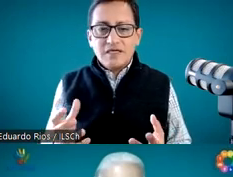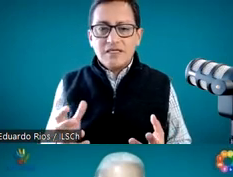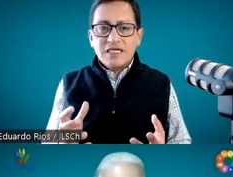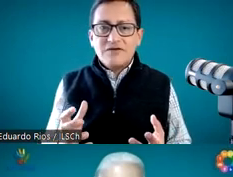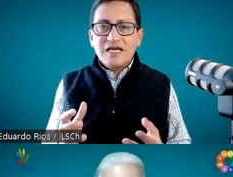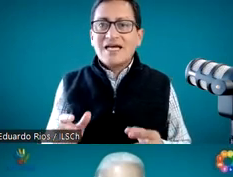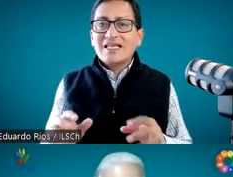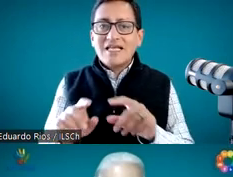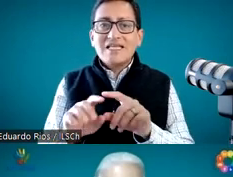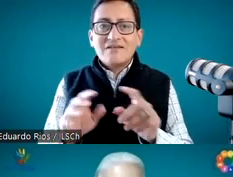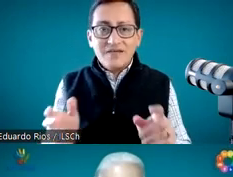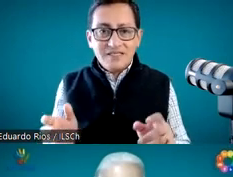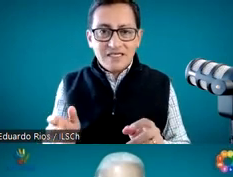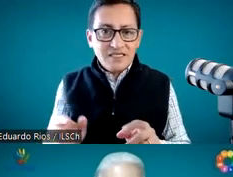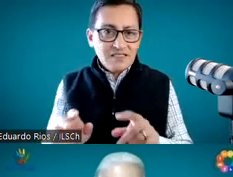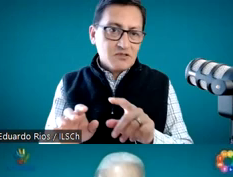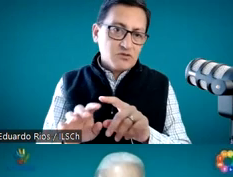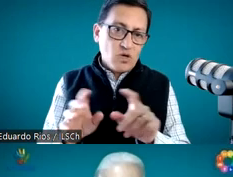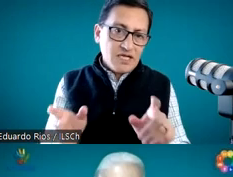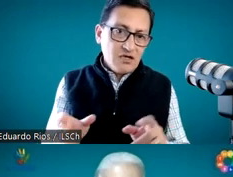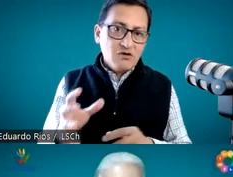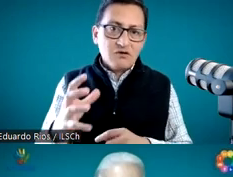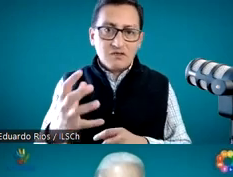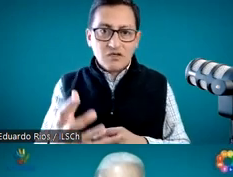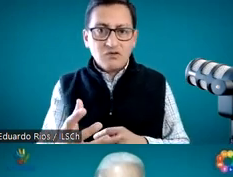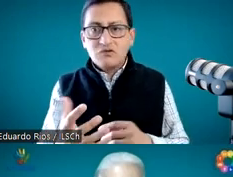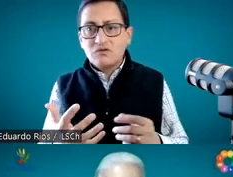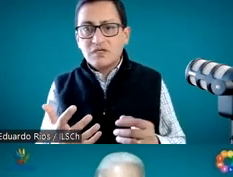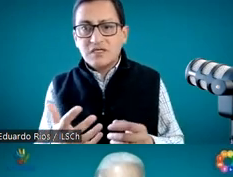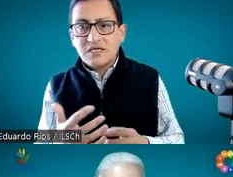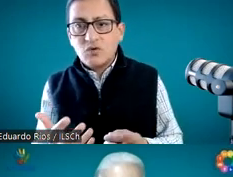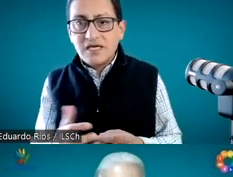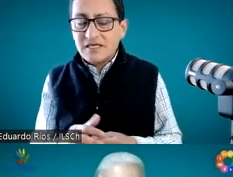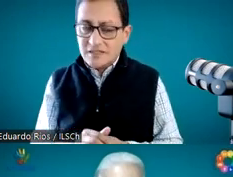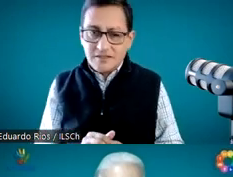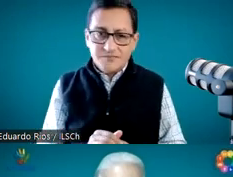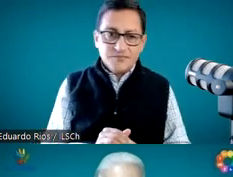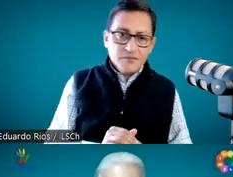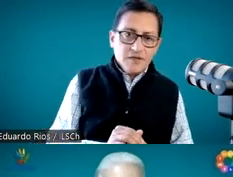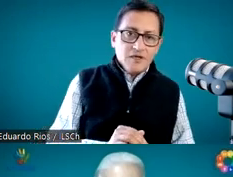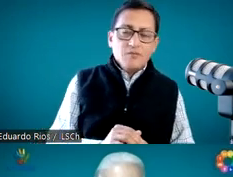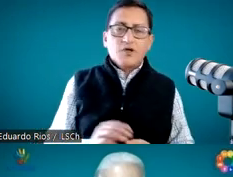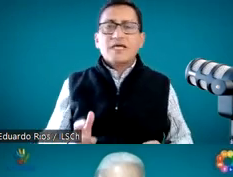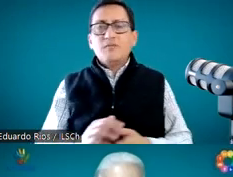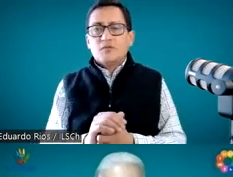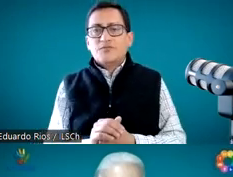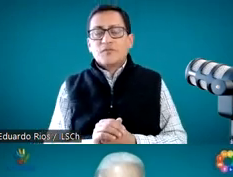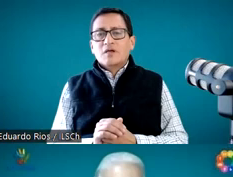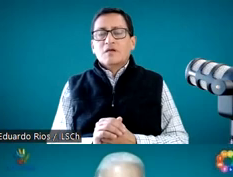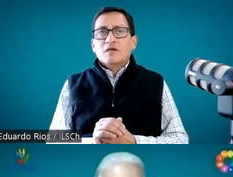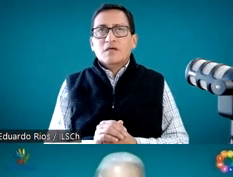también describir las características físicas, si es cierto, cuadrado, redondo, triangular, etc. Por